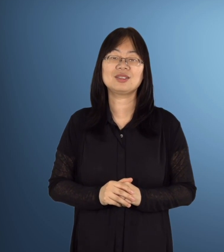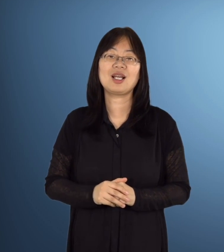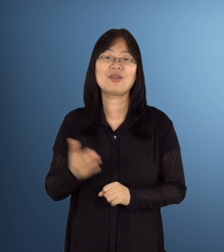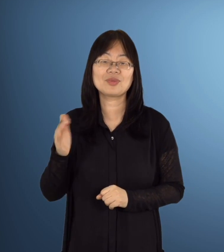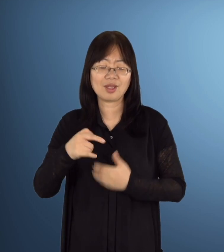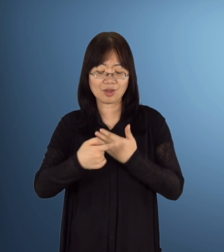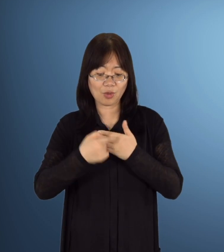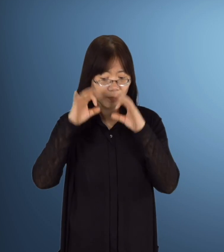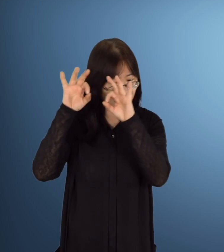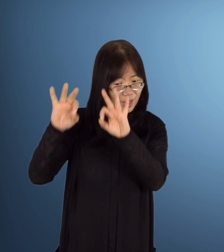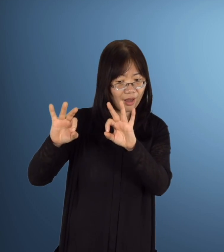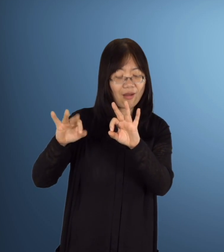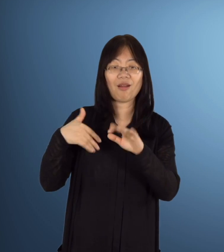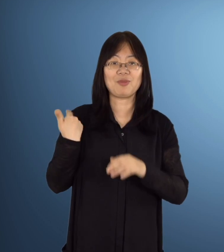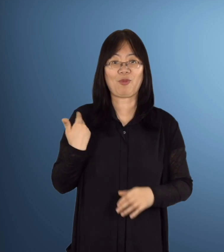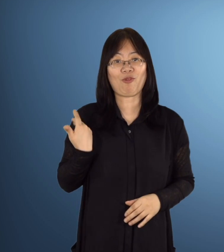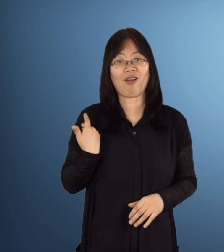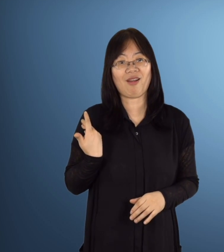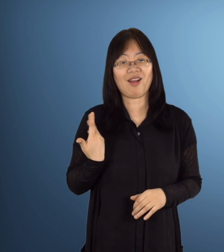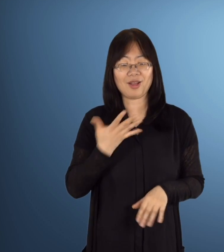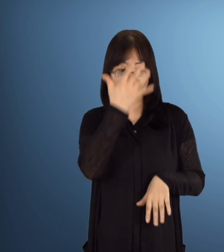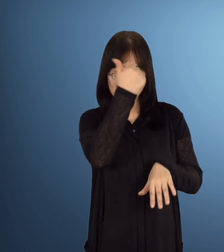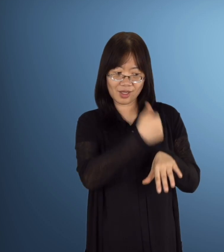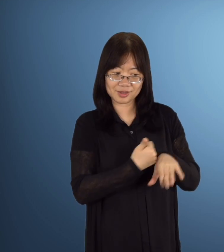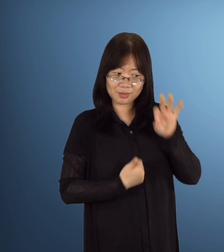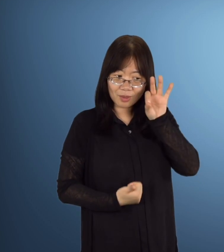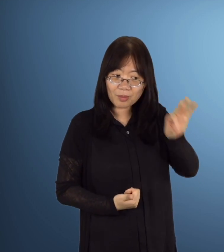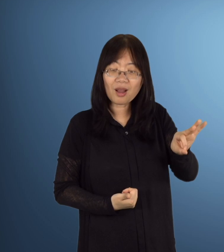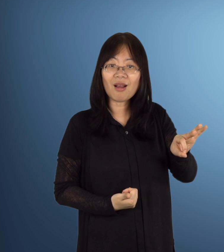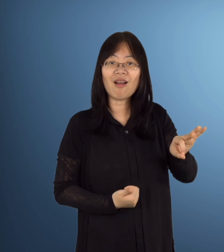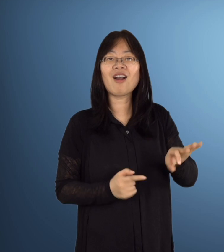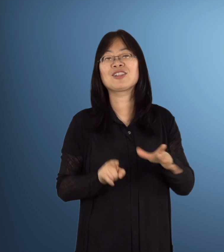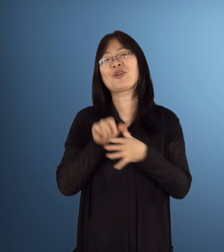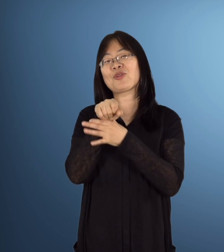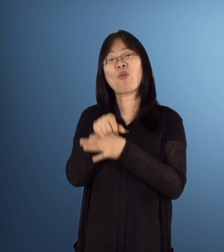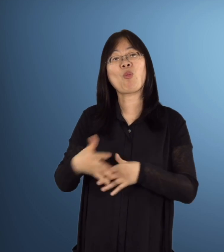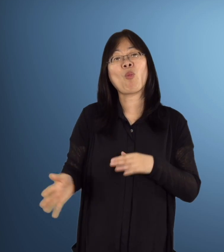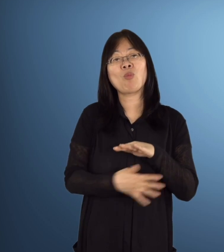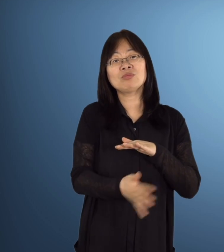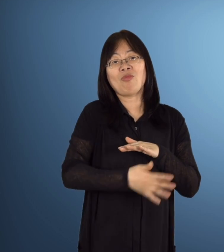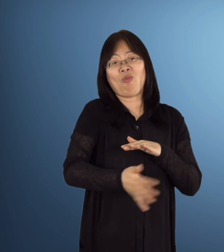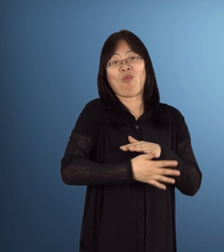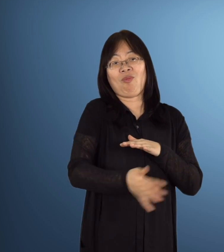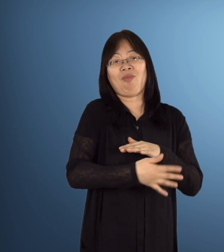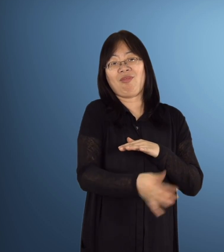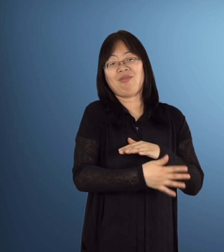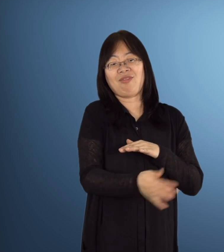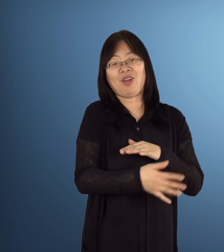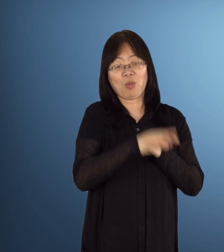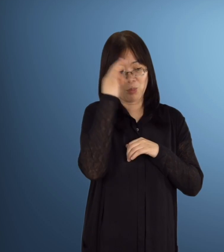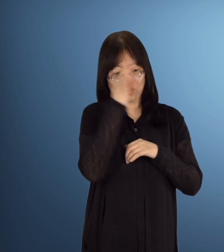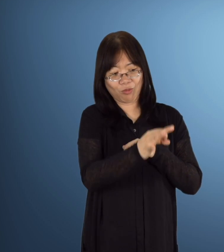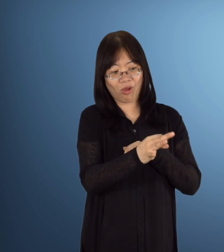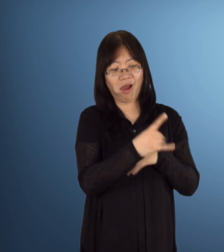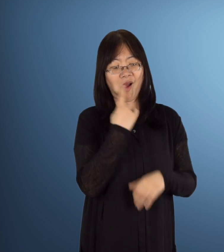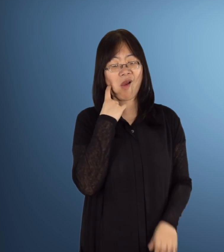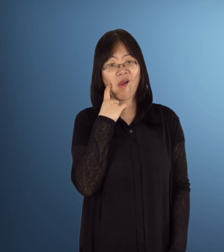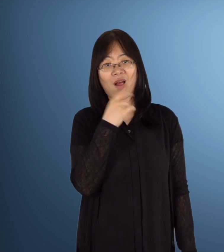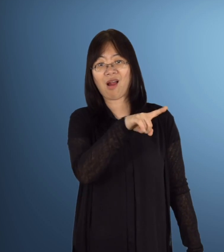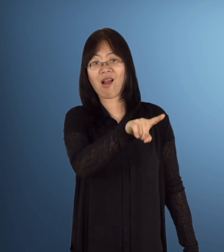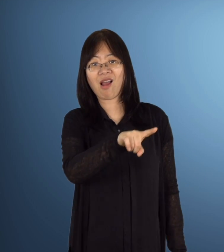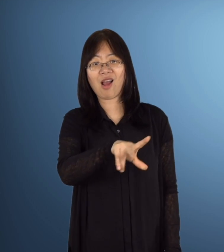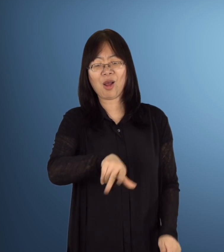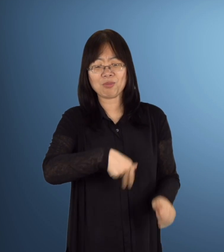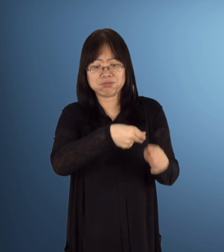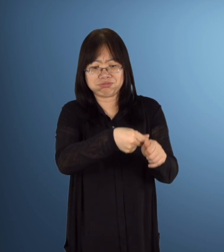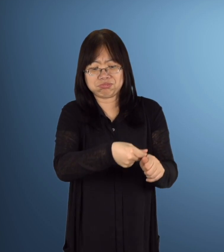근데 겉으로 봐서는 모르잖아요. 근데 끝에 보니까 이거 열매가 없어. 보니까 이건 가짜예요. 붙어있는